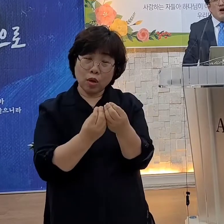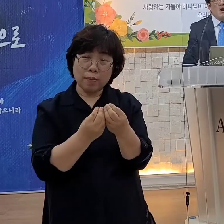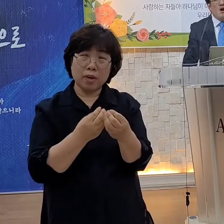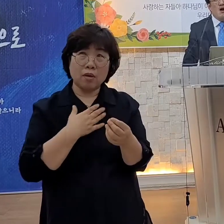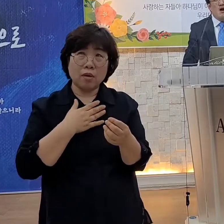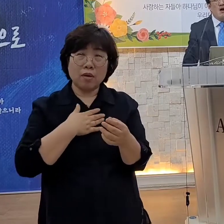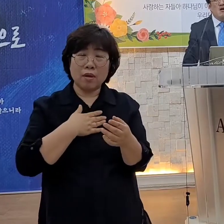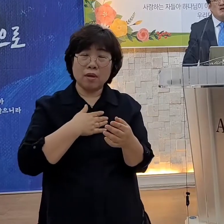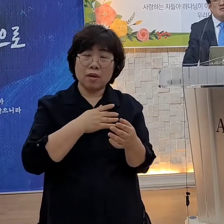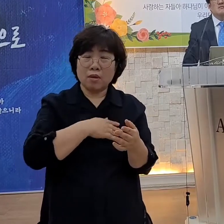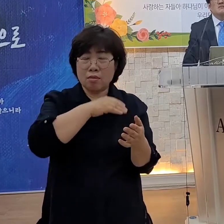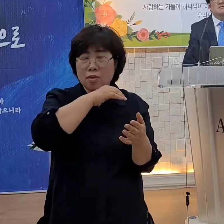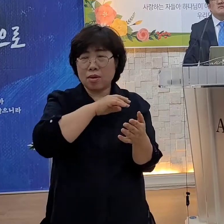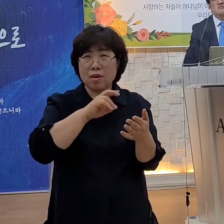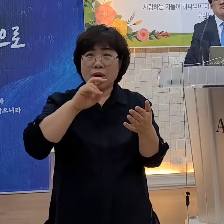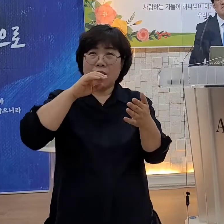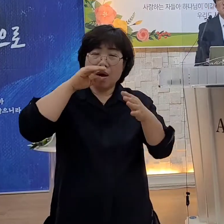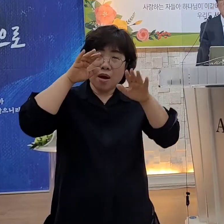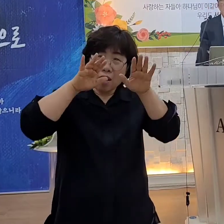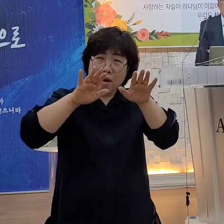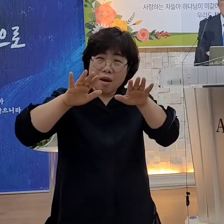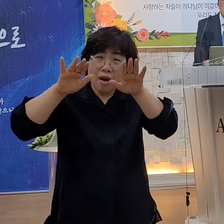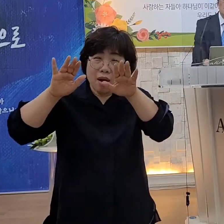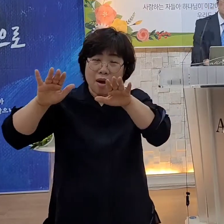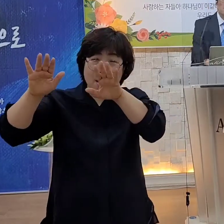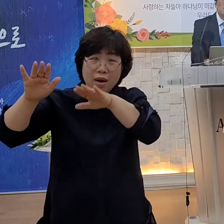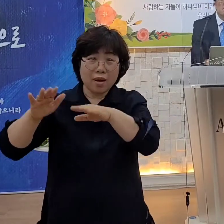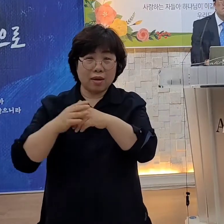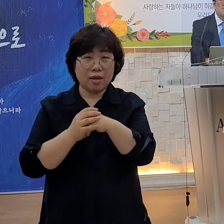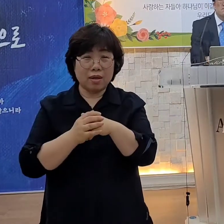평생에 가는 길